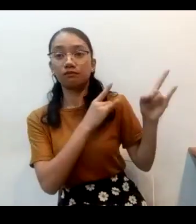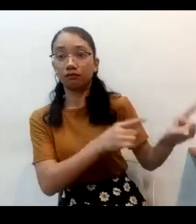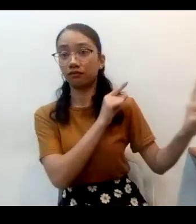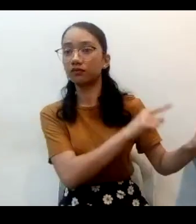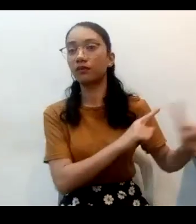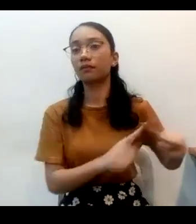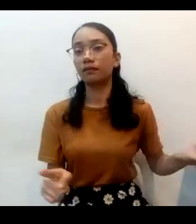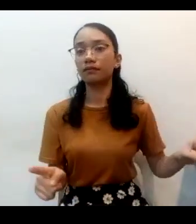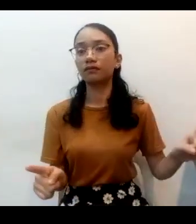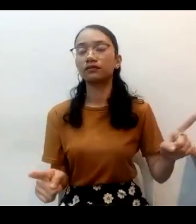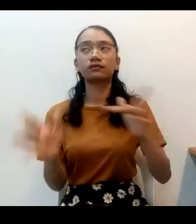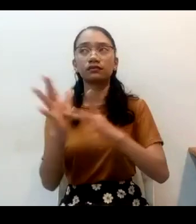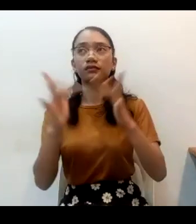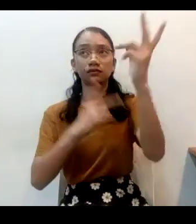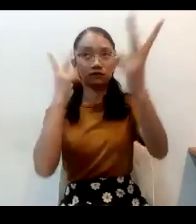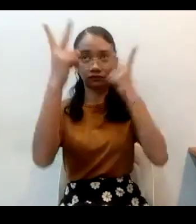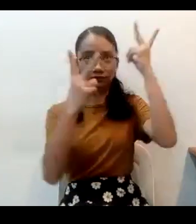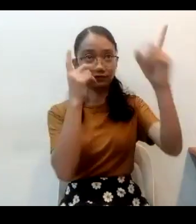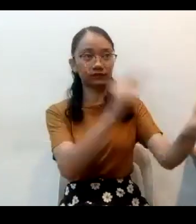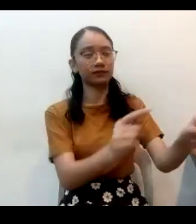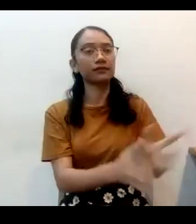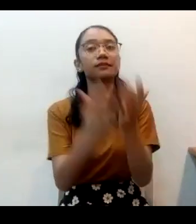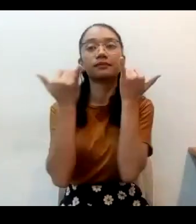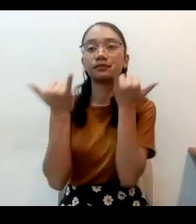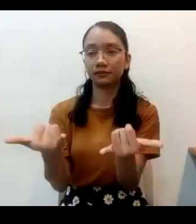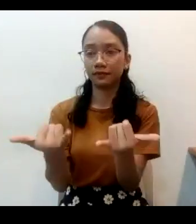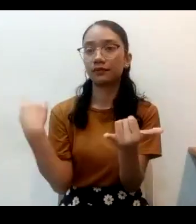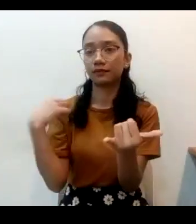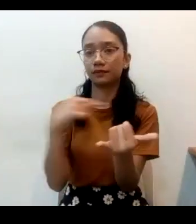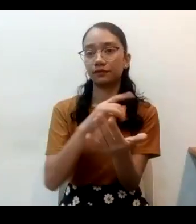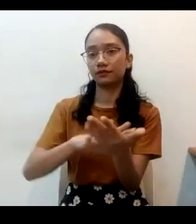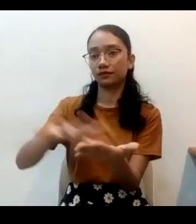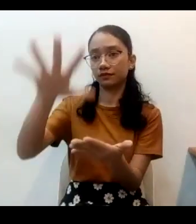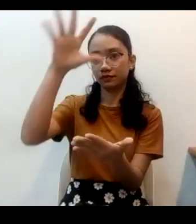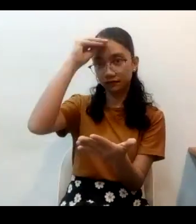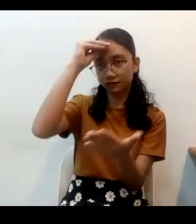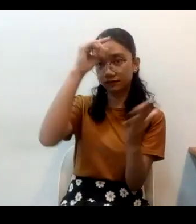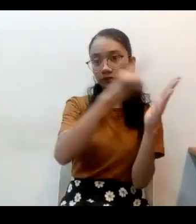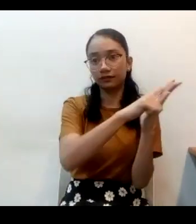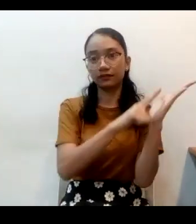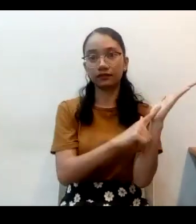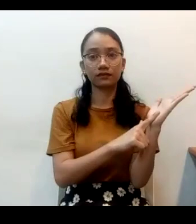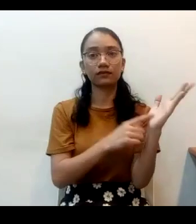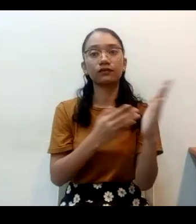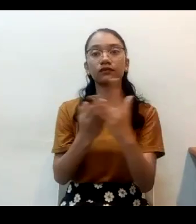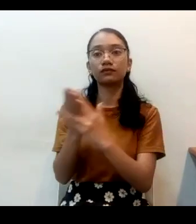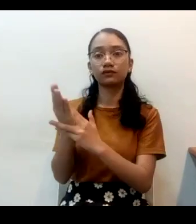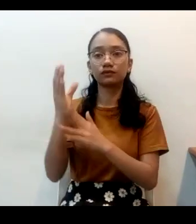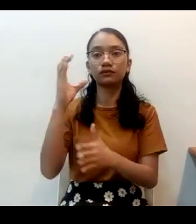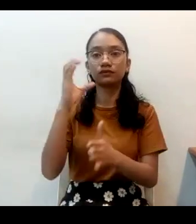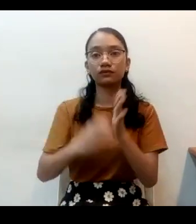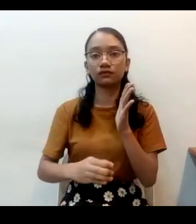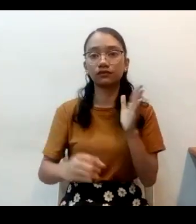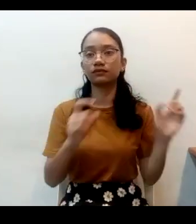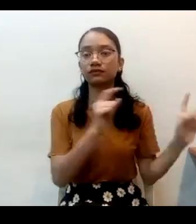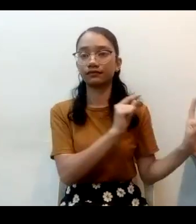Cristo po ay binisita siya. So today, we're gonna learn the lesson through this chapter. Kaya ngayon po pag-aaralan po natin yung mga aral